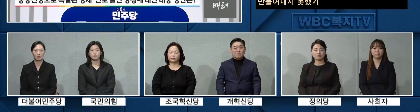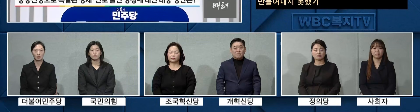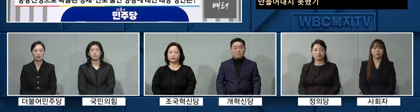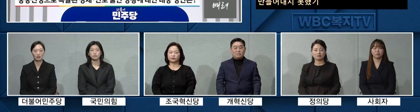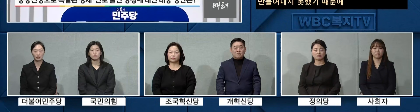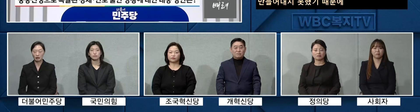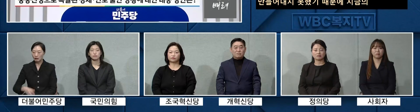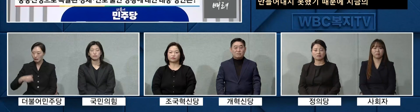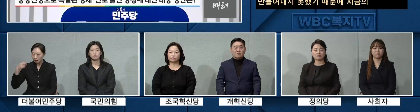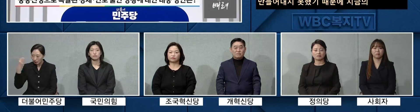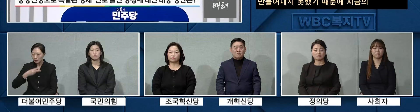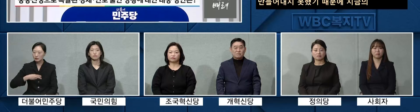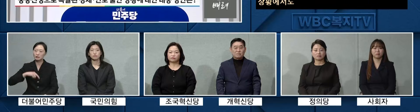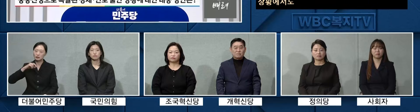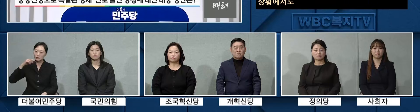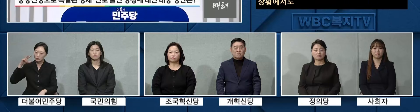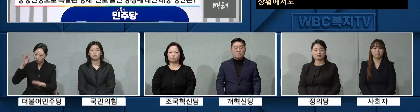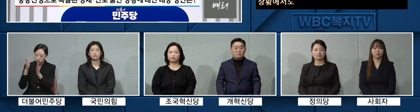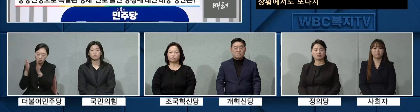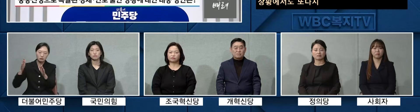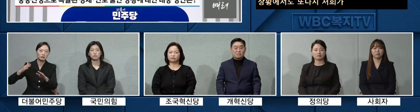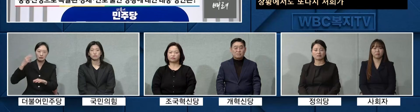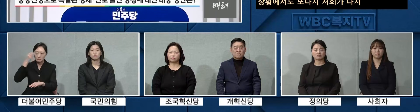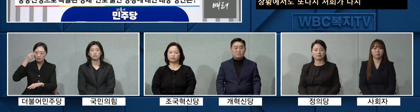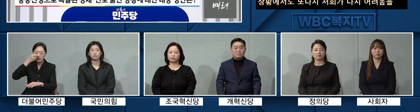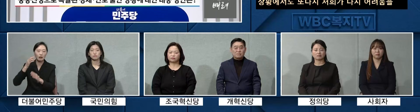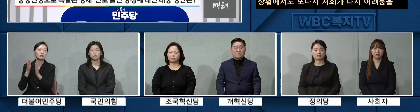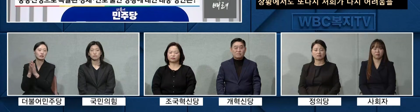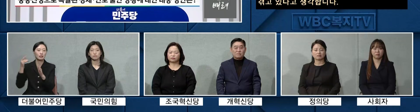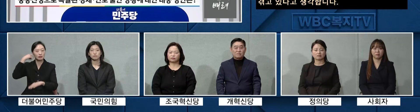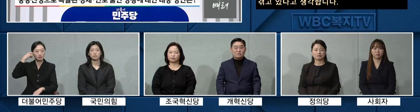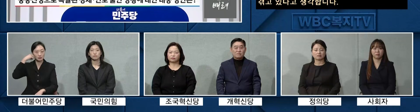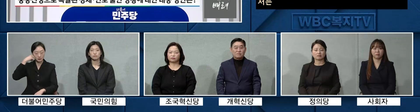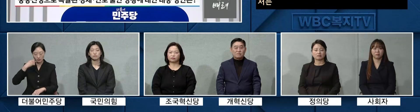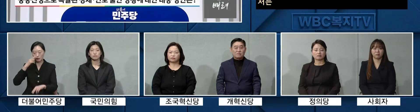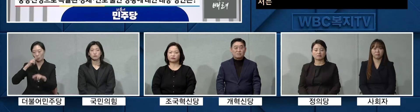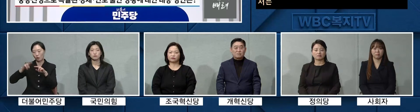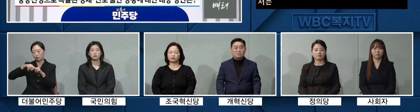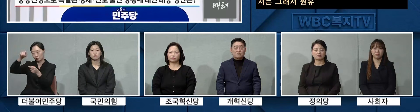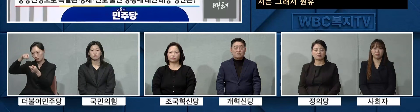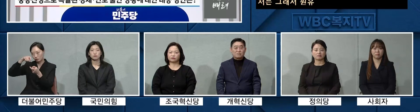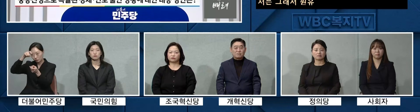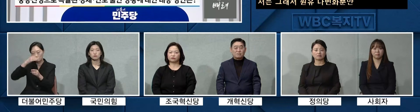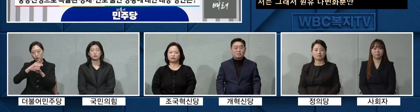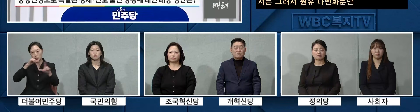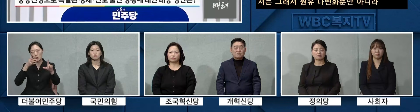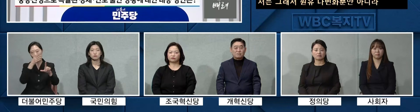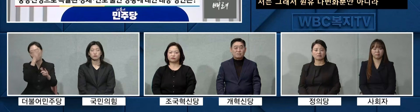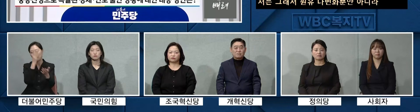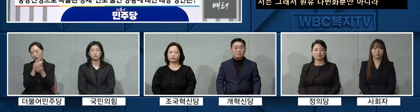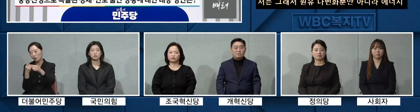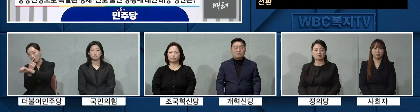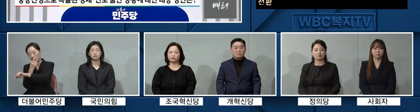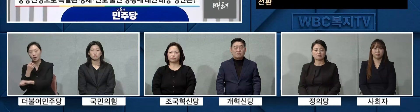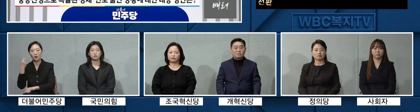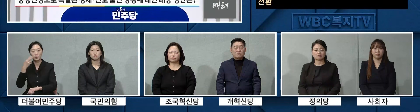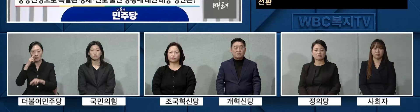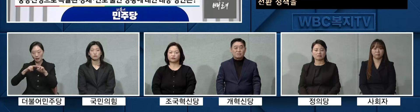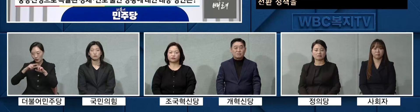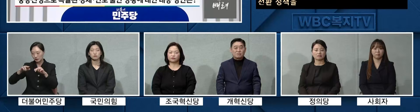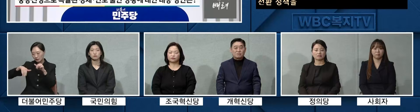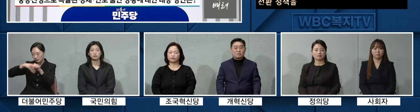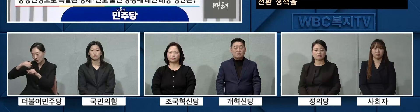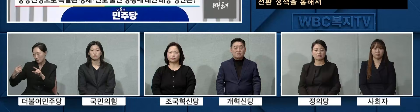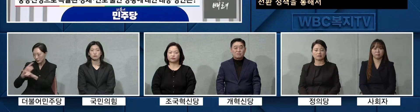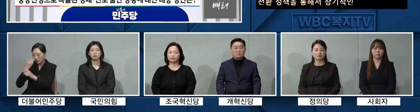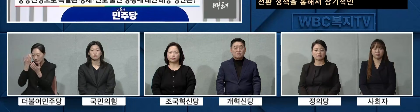저희들이 어려움을 겪고 있다고 생각합니다. 저는 그래서 원유 다변화뿐만 아니라 에너지 전환 정책을 통해서 장기적인 기후위기